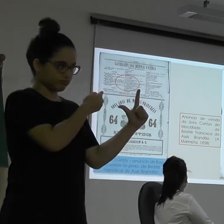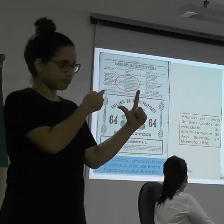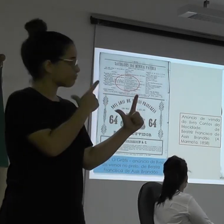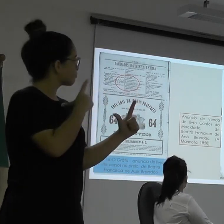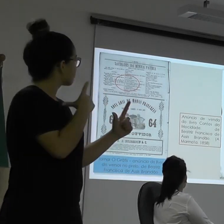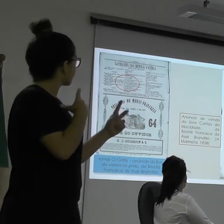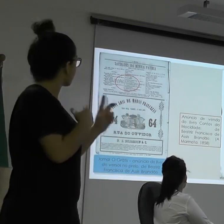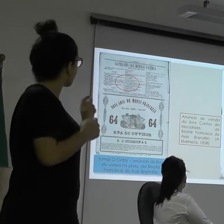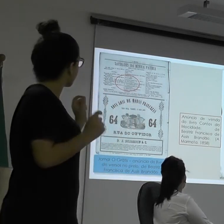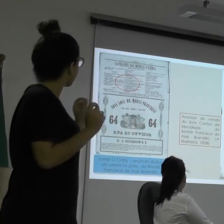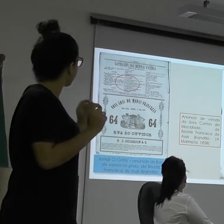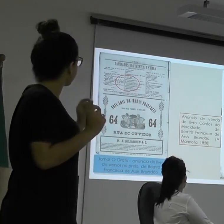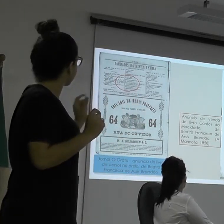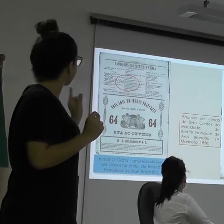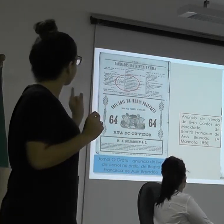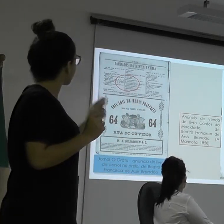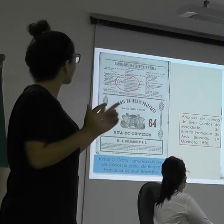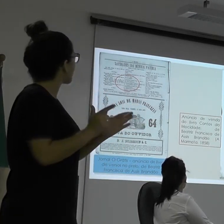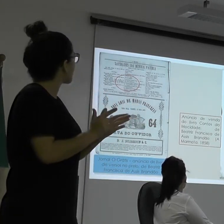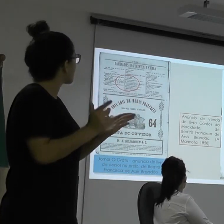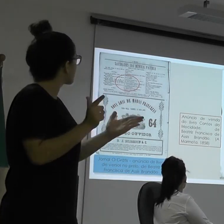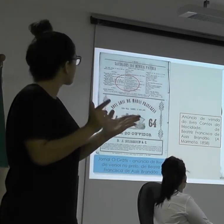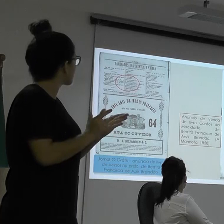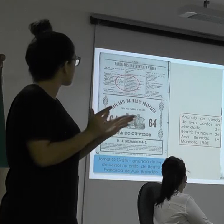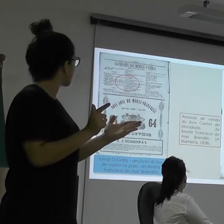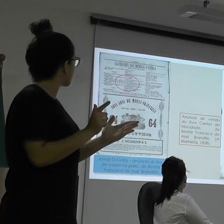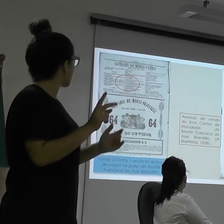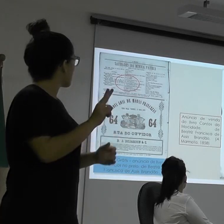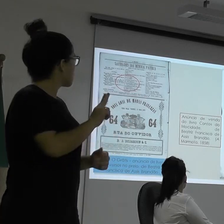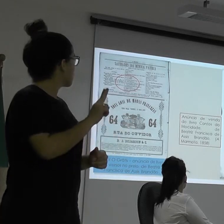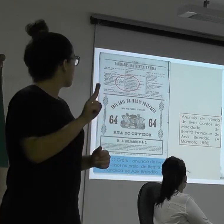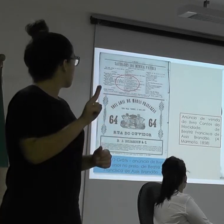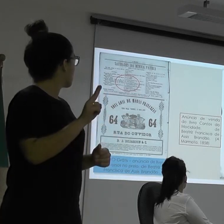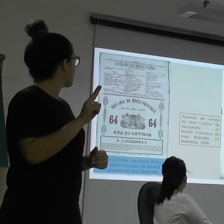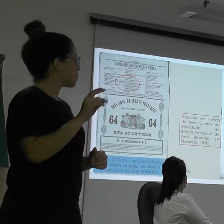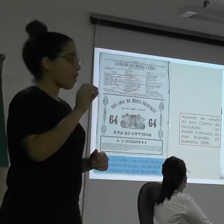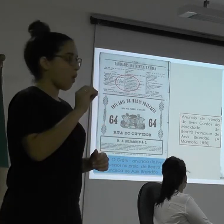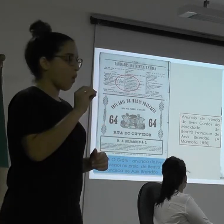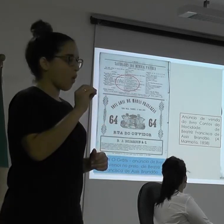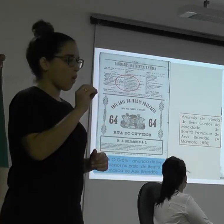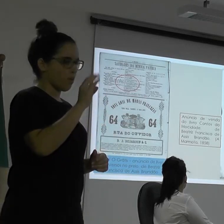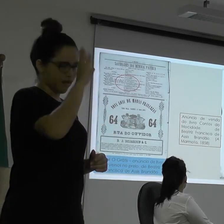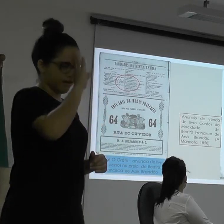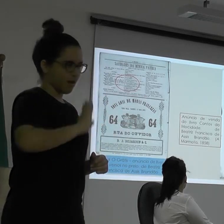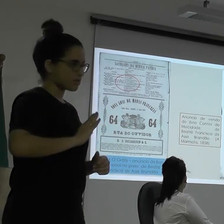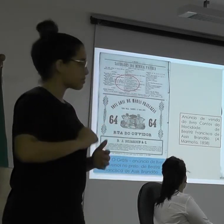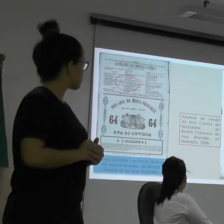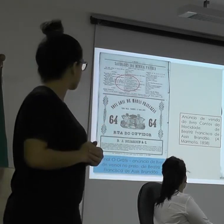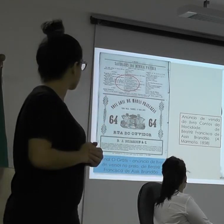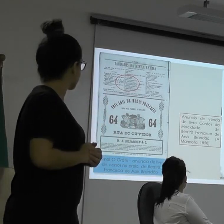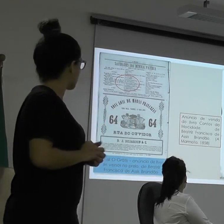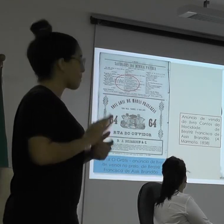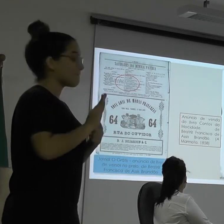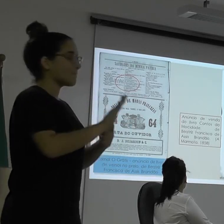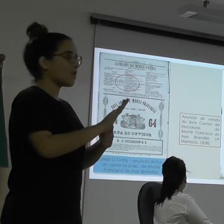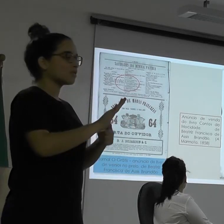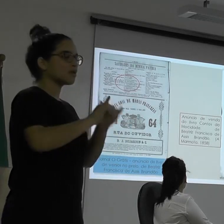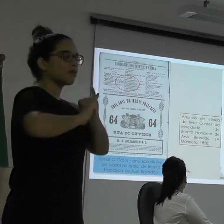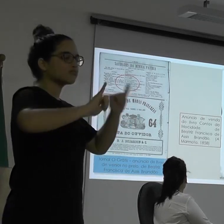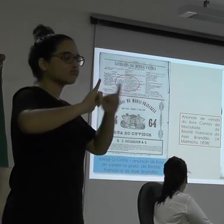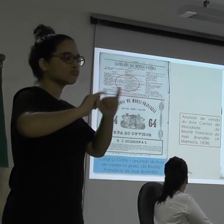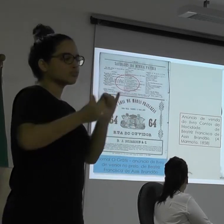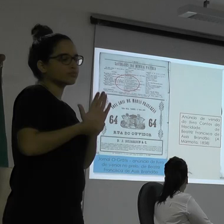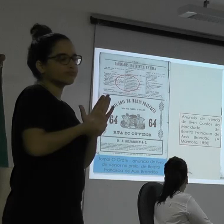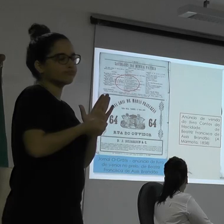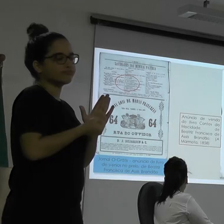temos um jornal chamado O Grátis, que mostra um anúncio de livros diversos no prelo,